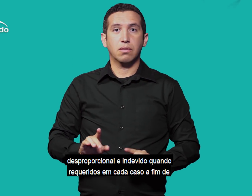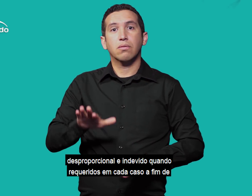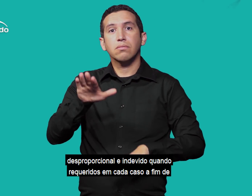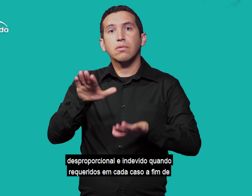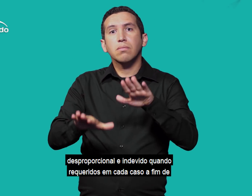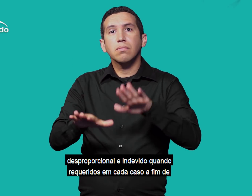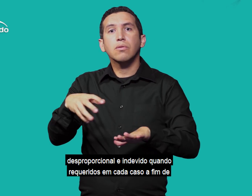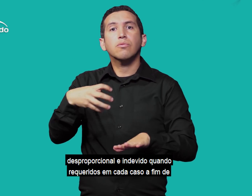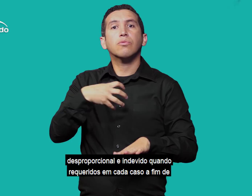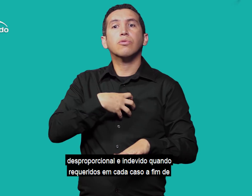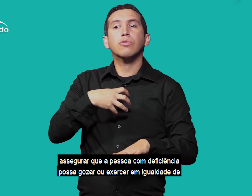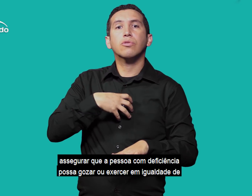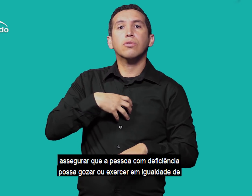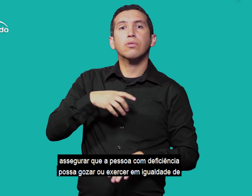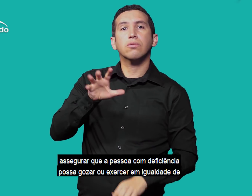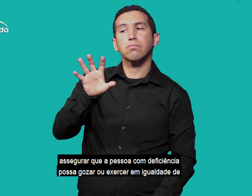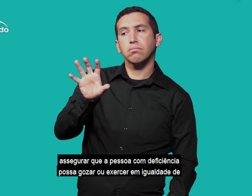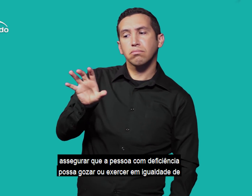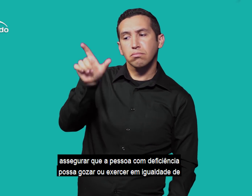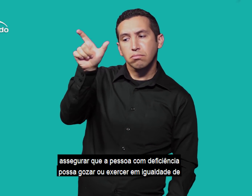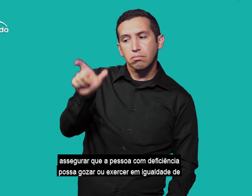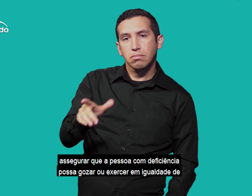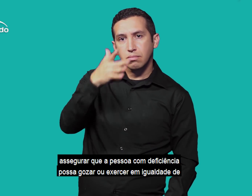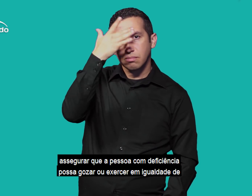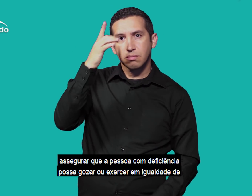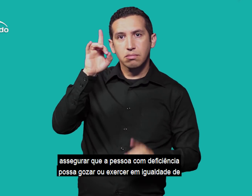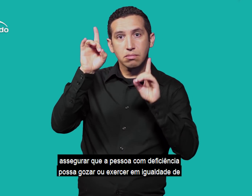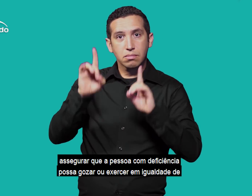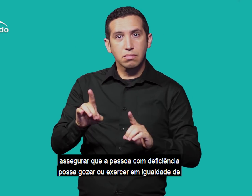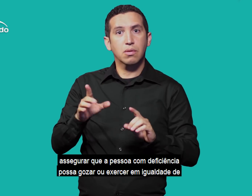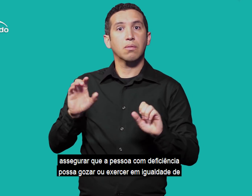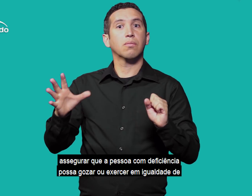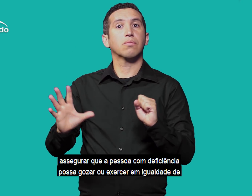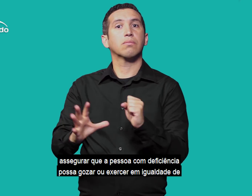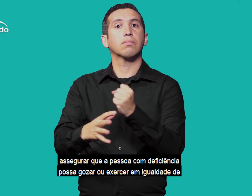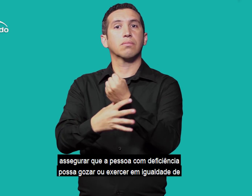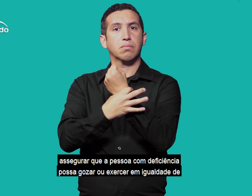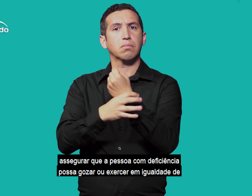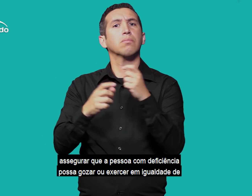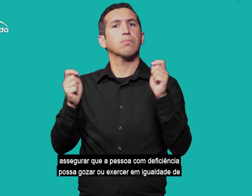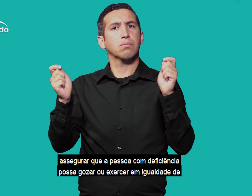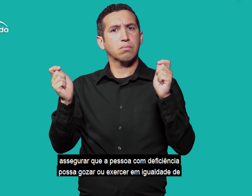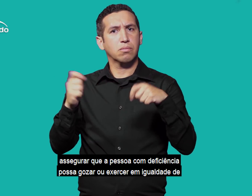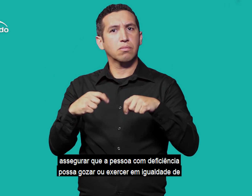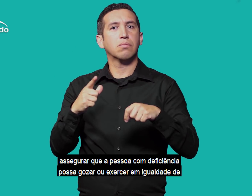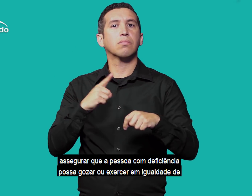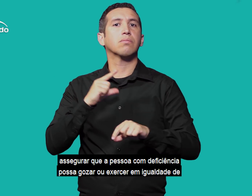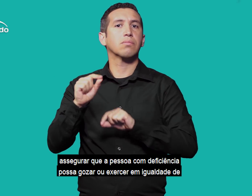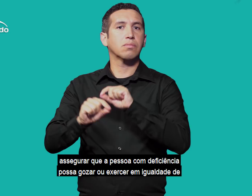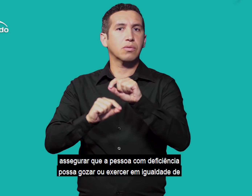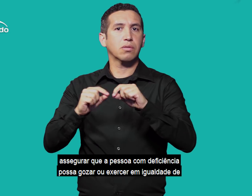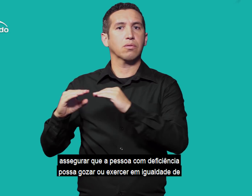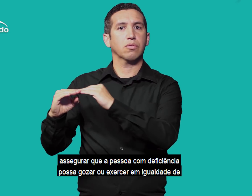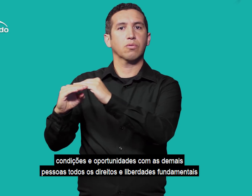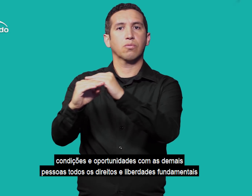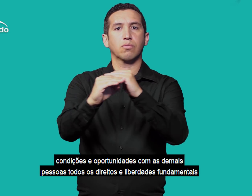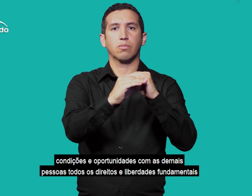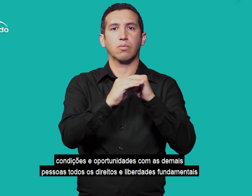caso a fim de assegurar que a pessoa com deficiência possa gozar ou exercer em igualdade de condições